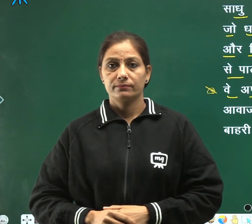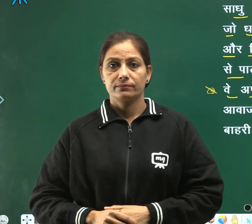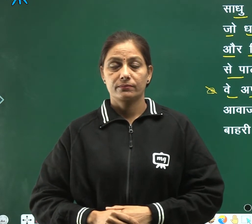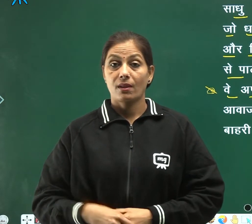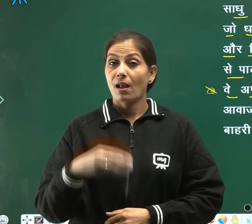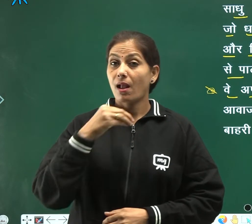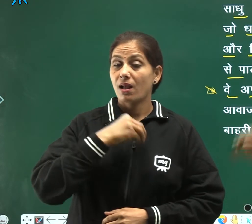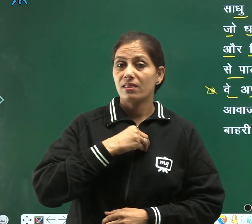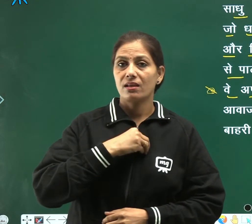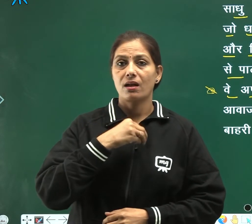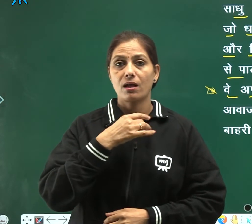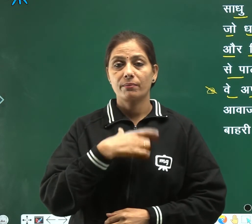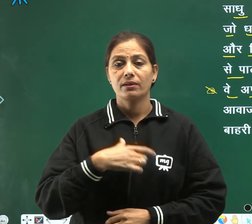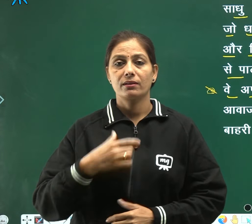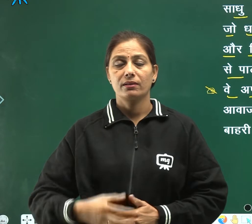अंतरात्मा की